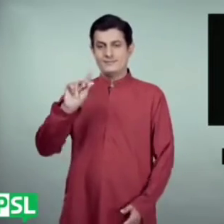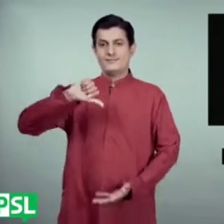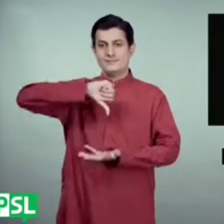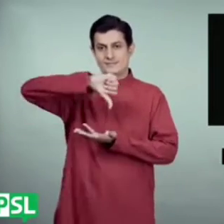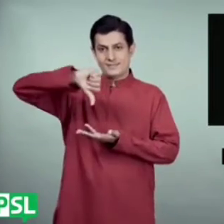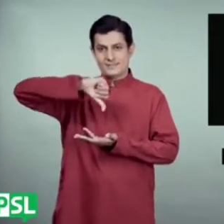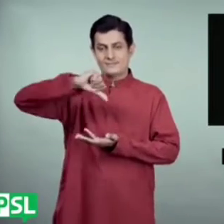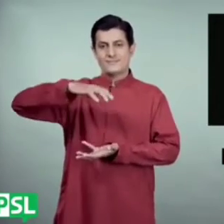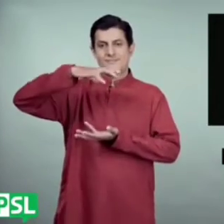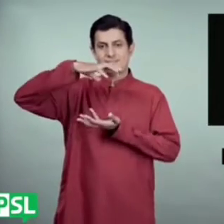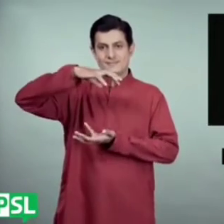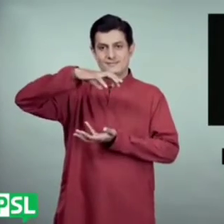کیچ اپ بلک.